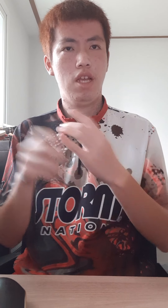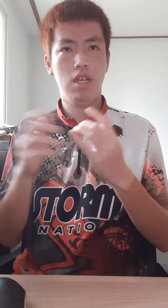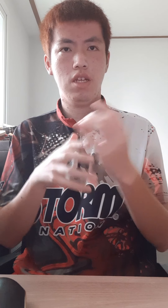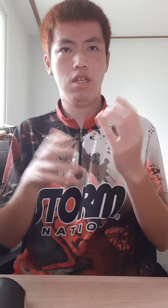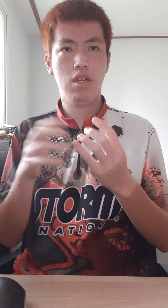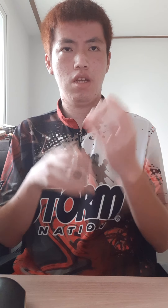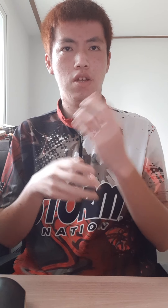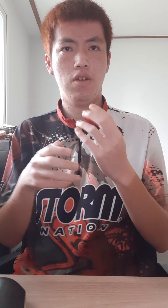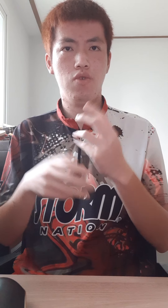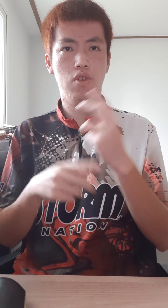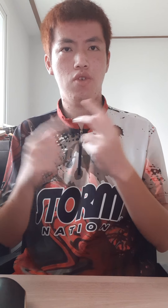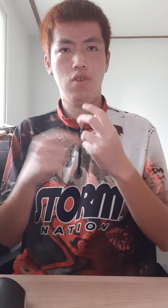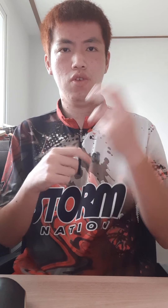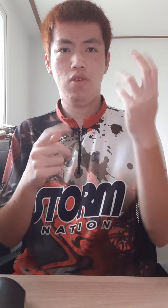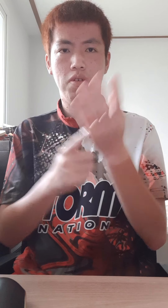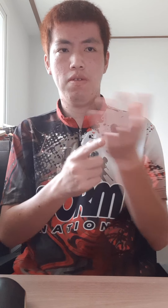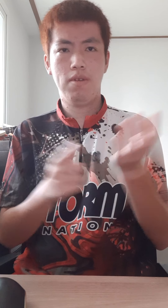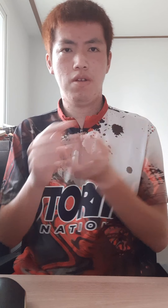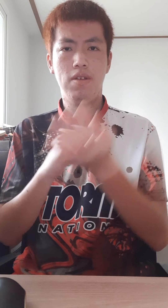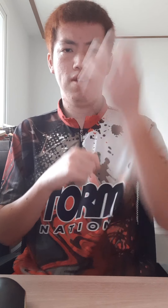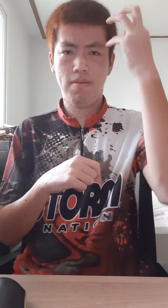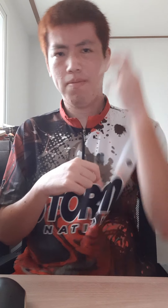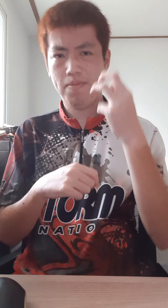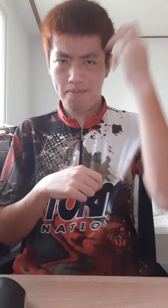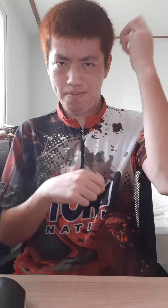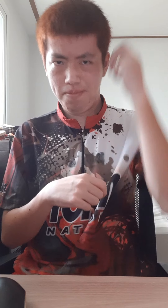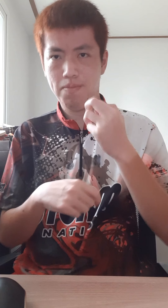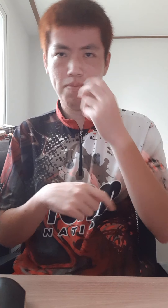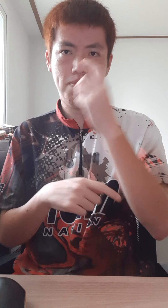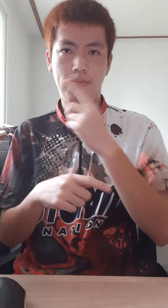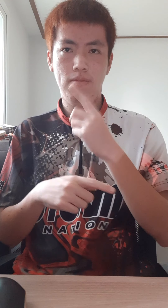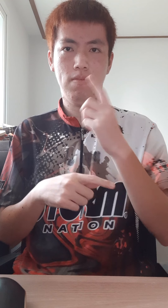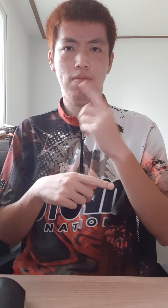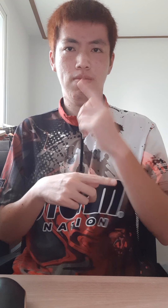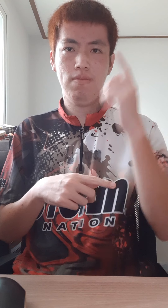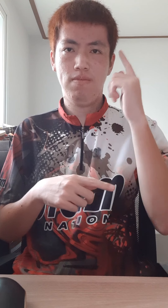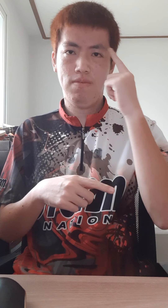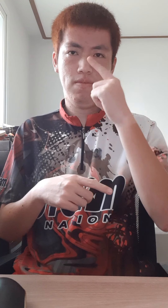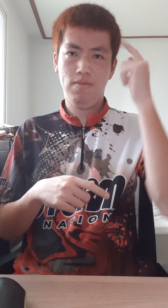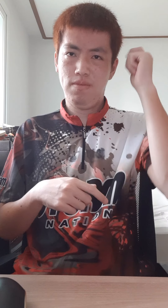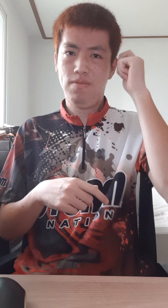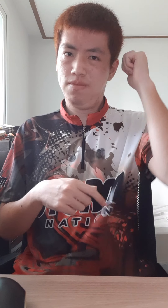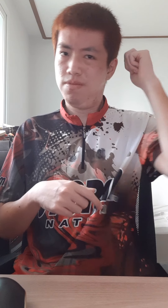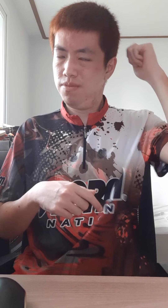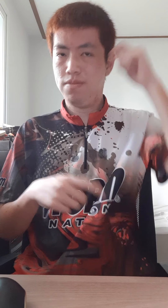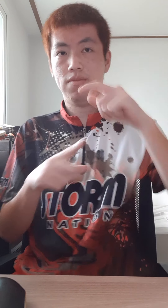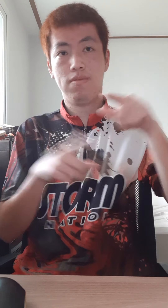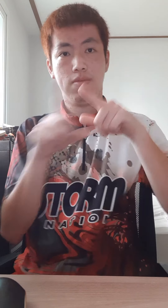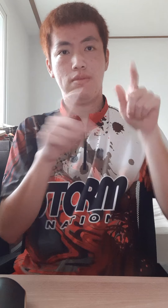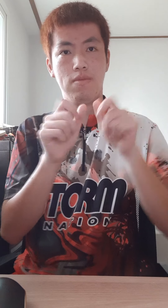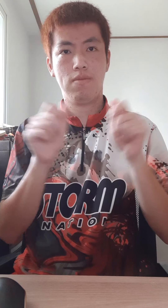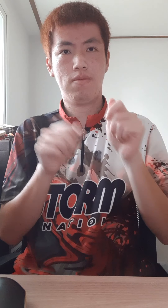있는 부모들이 서울시청 앞에서 삭발을 강행했습니다. 요구안에 대해 어떠한 입장도 내비치지